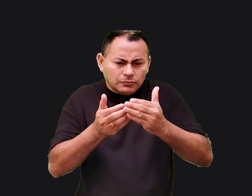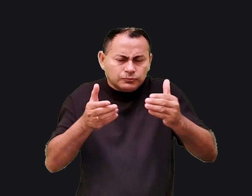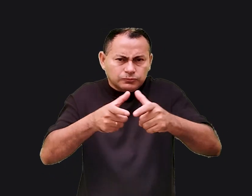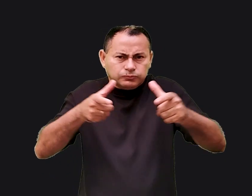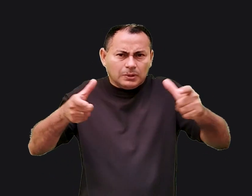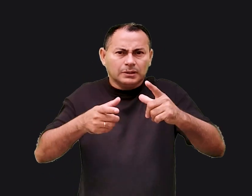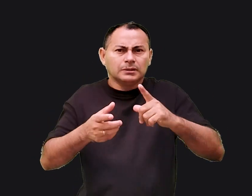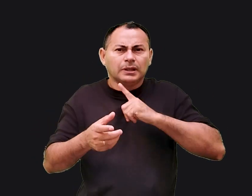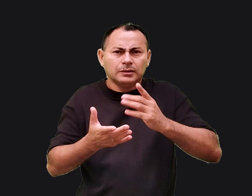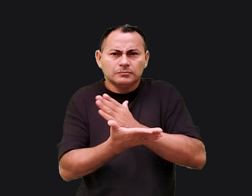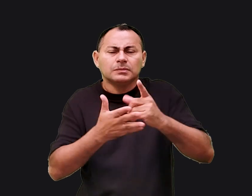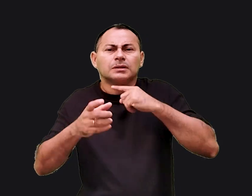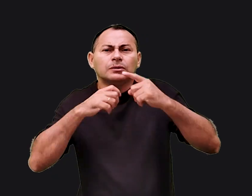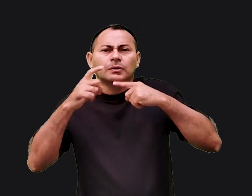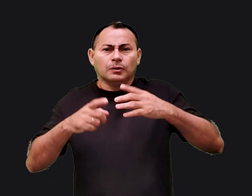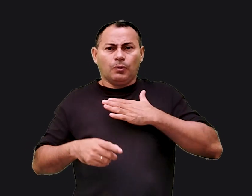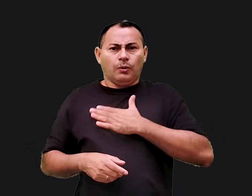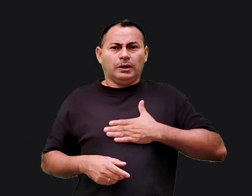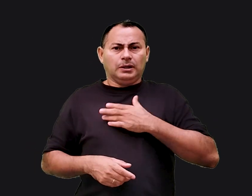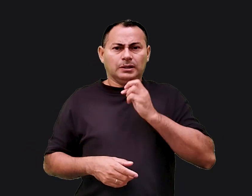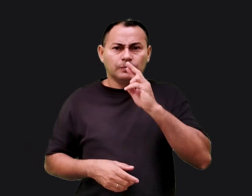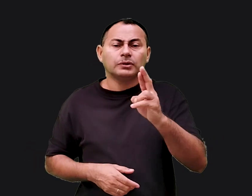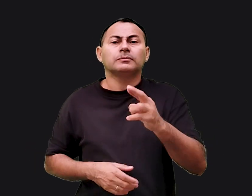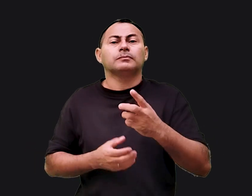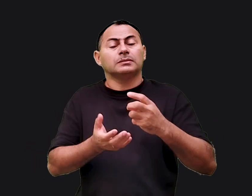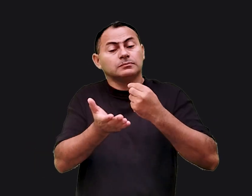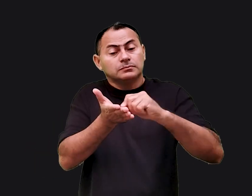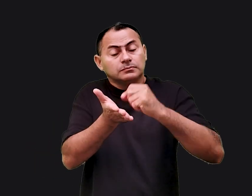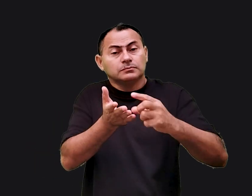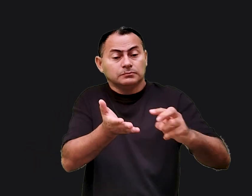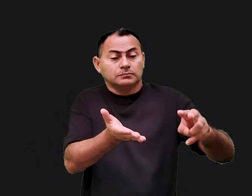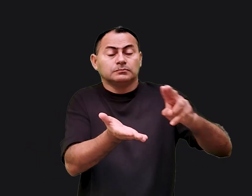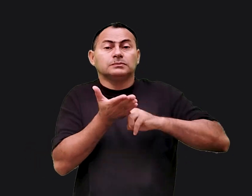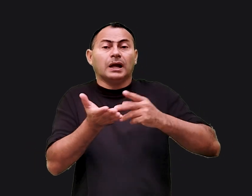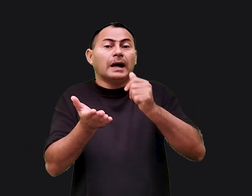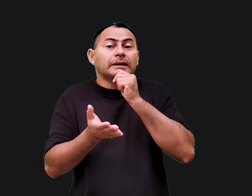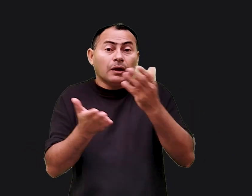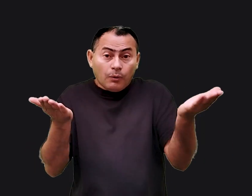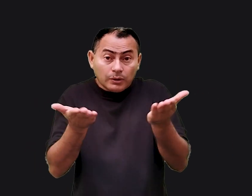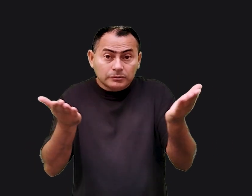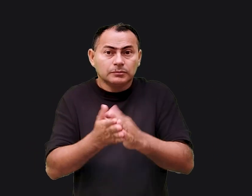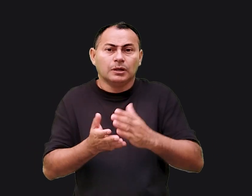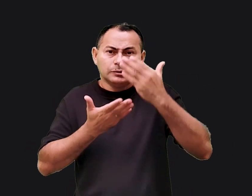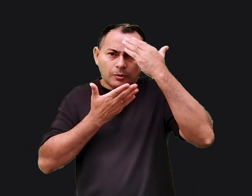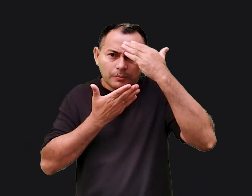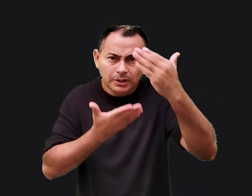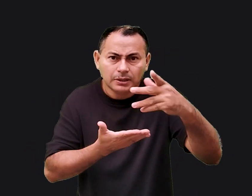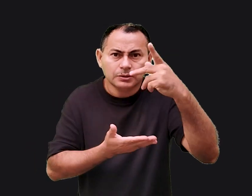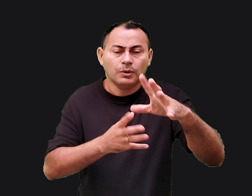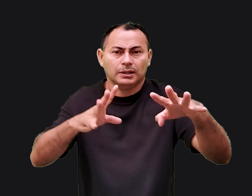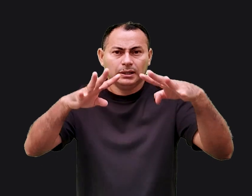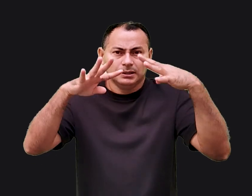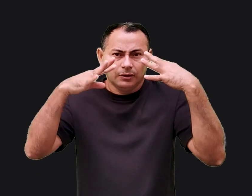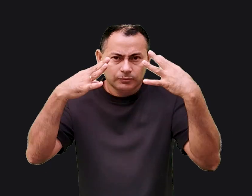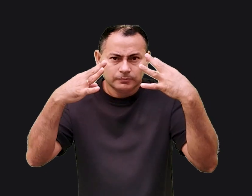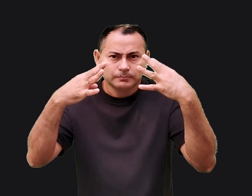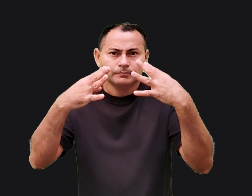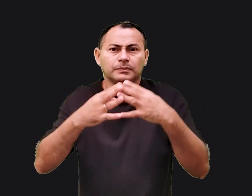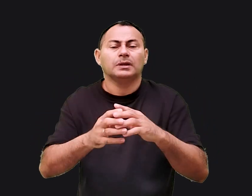Você tem alguma dúvida que gostaria que respondemos então nos escreva hoje mesmo muito obrigado por sua atenção